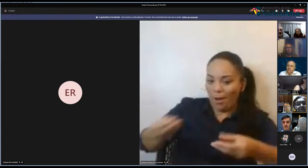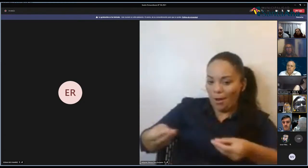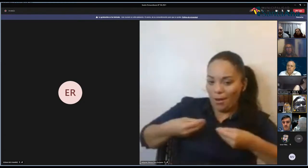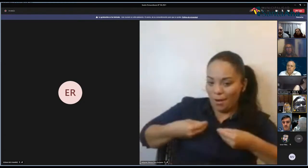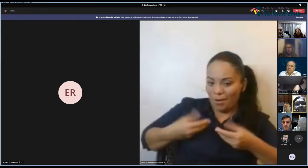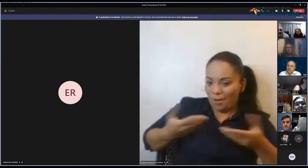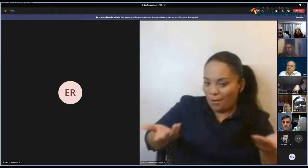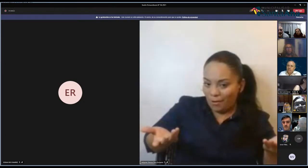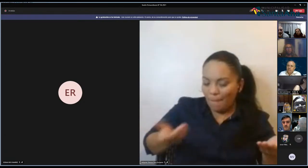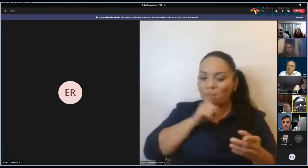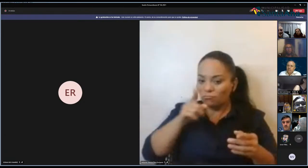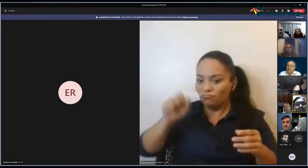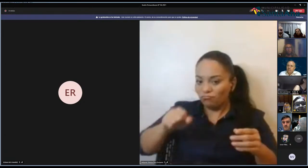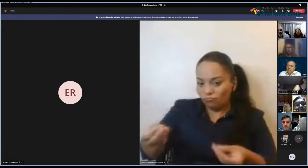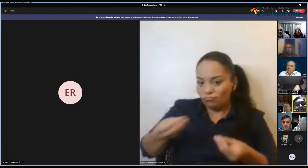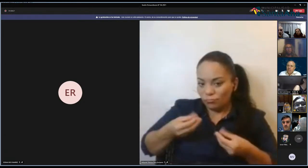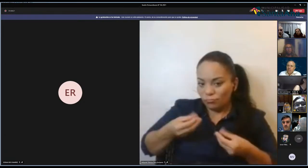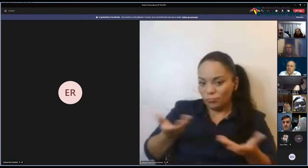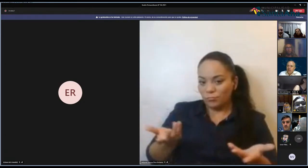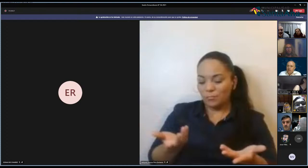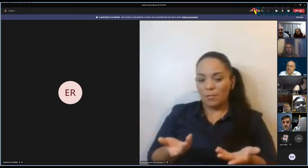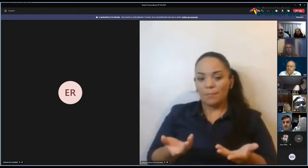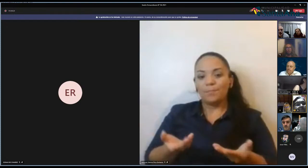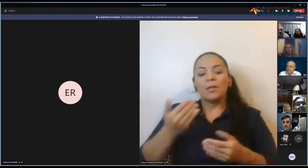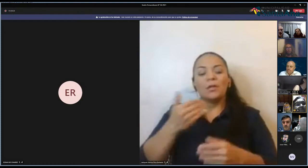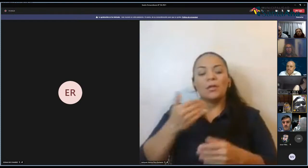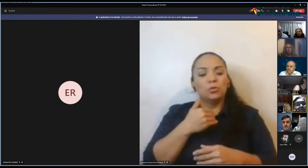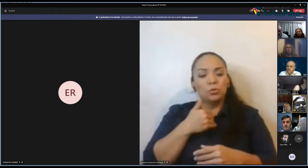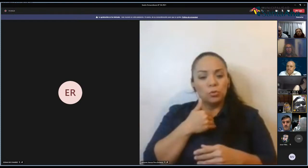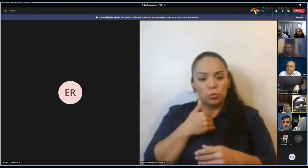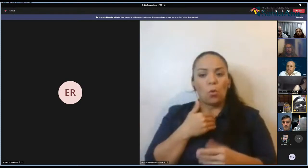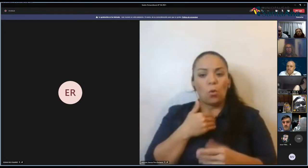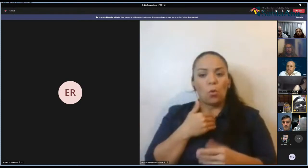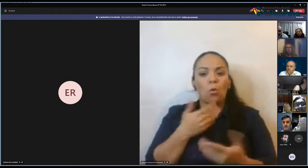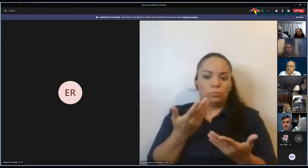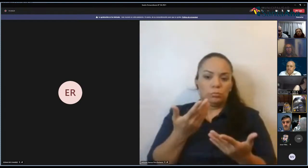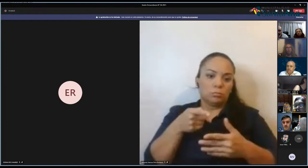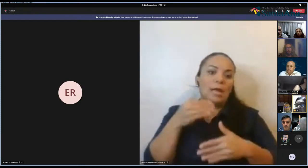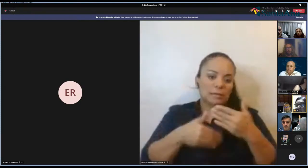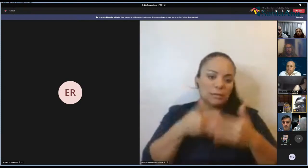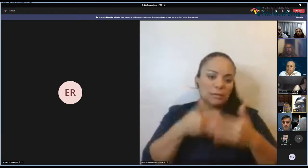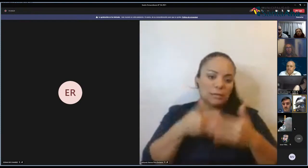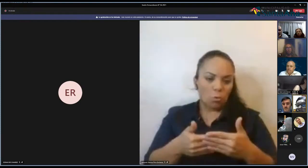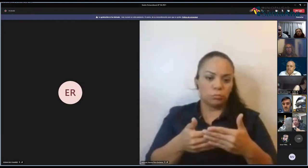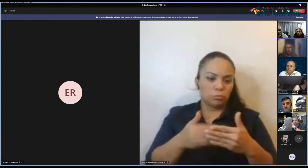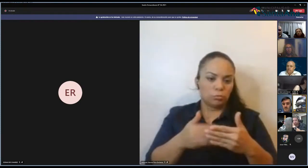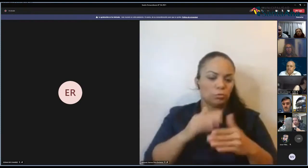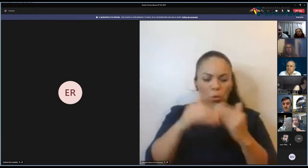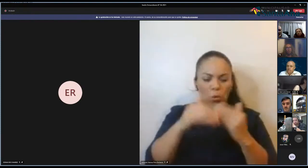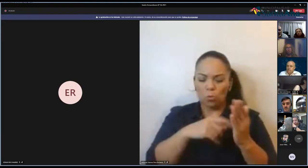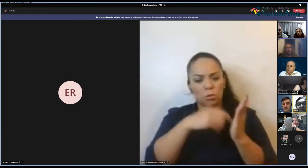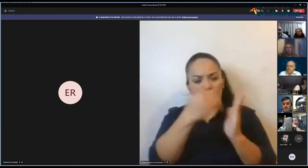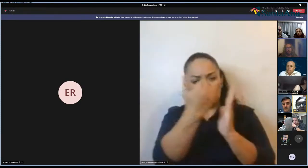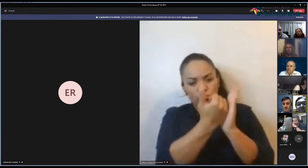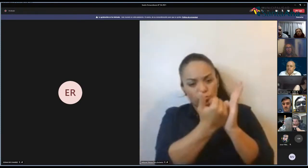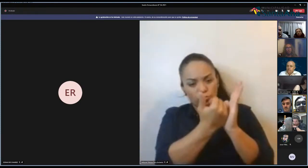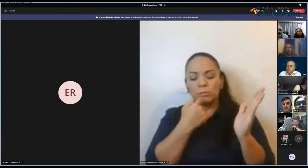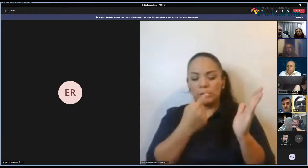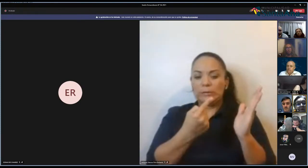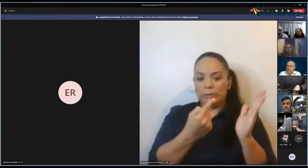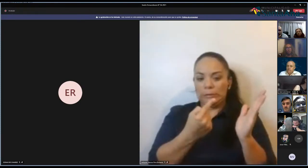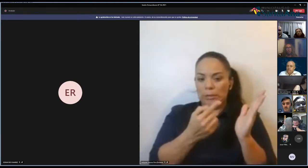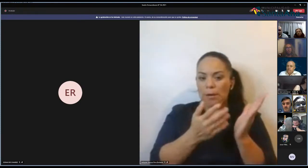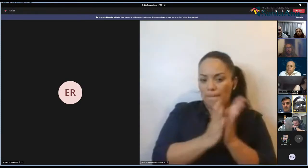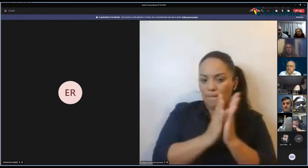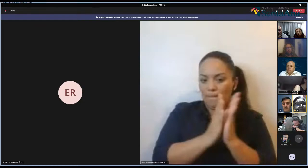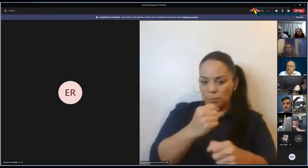este tuve que hacer esta gestión naturalmente con todas las condiciones que exige la municipalidad porque tuve que sacar un